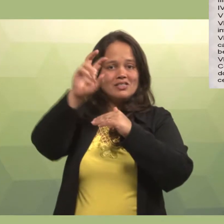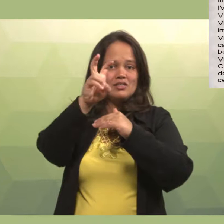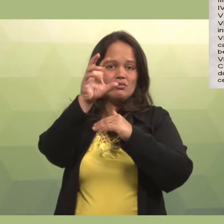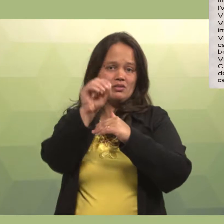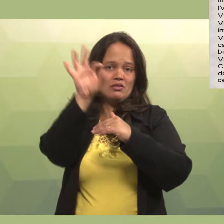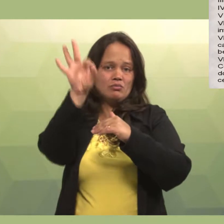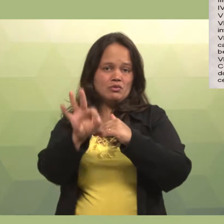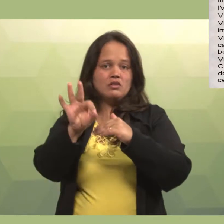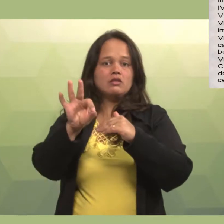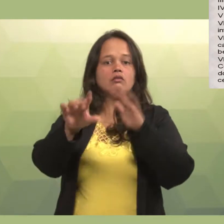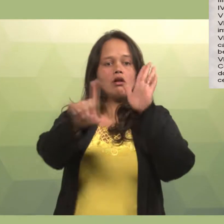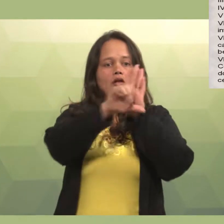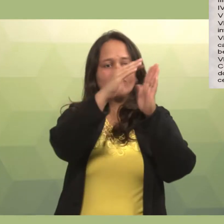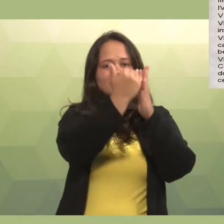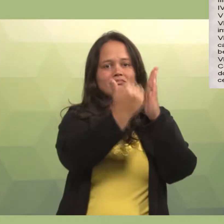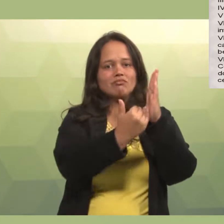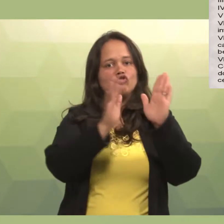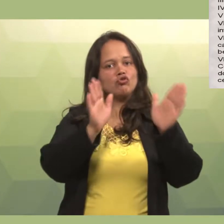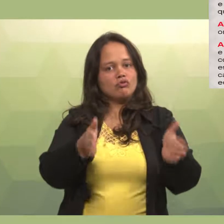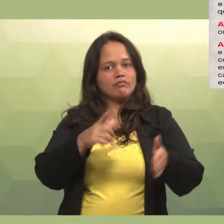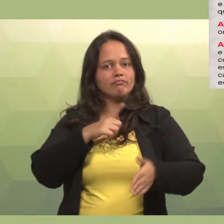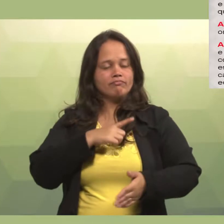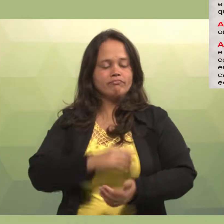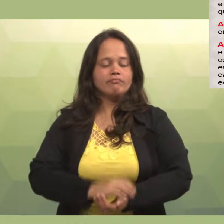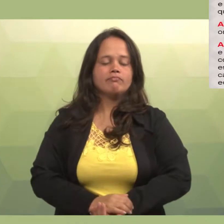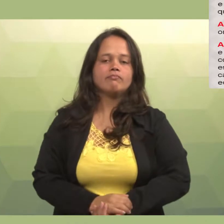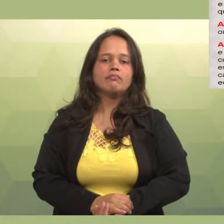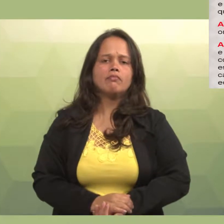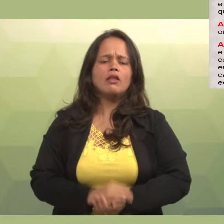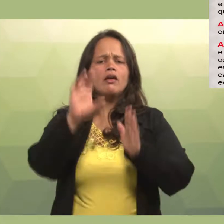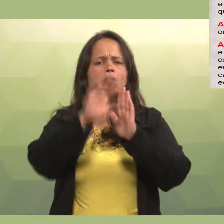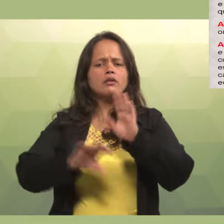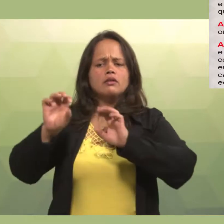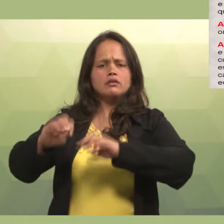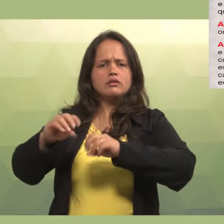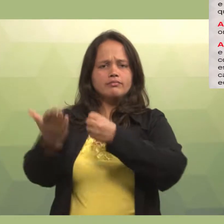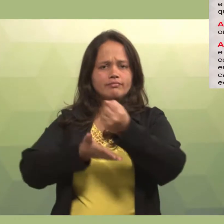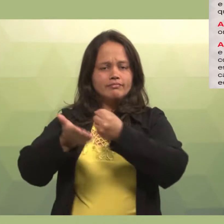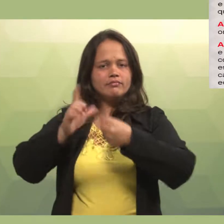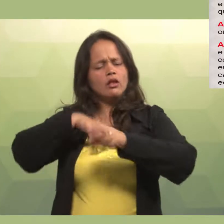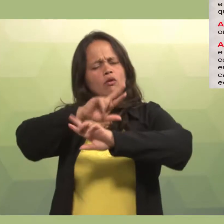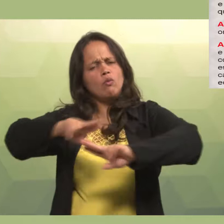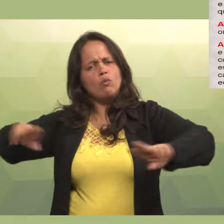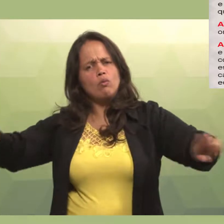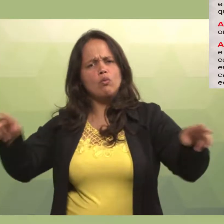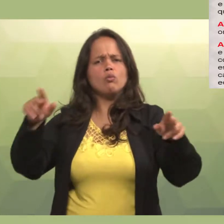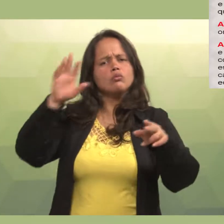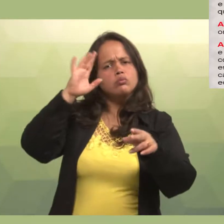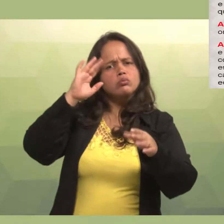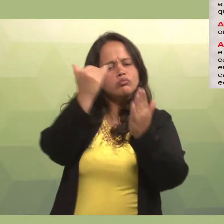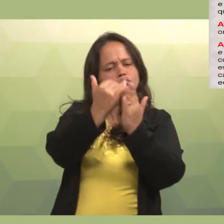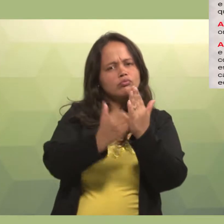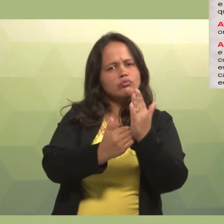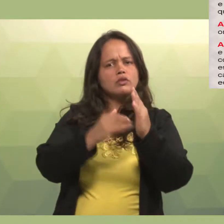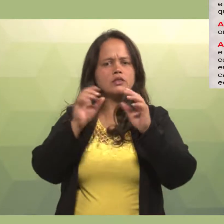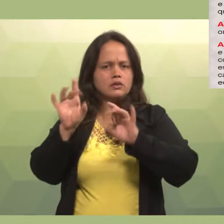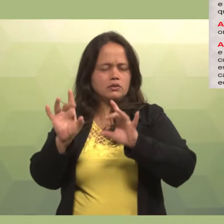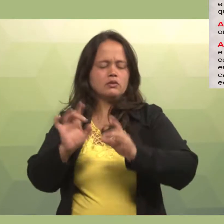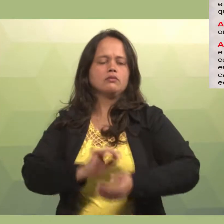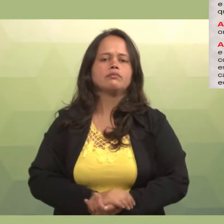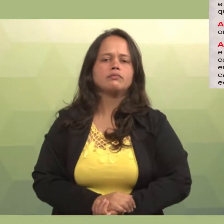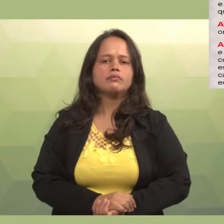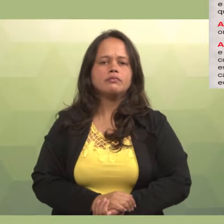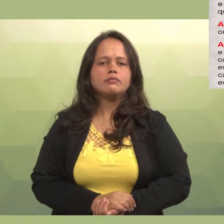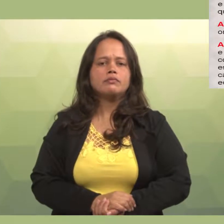específicas. Slide. No artigo 23, orienta que esta deve ser oferecida em